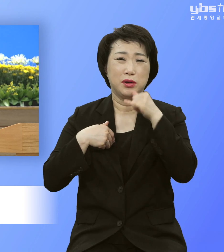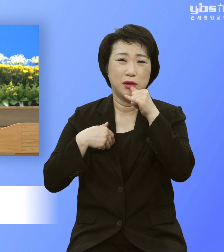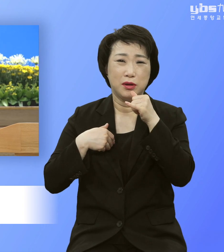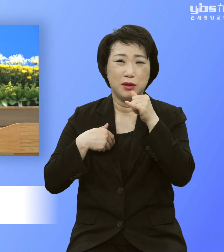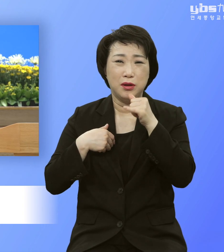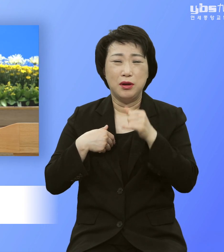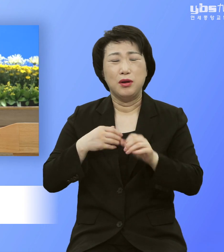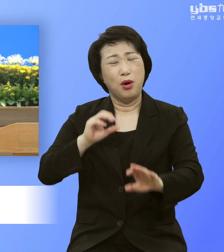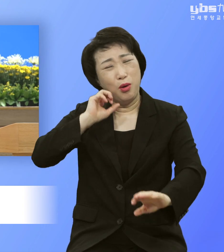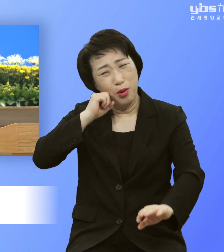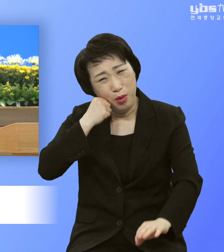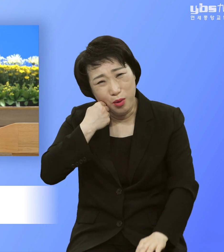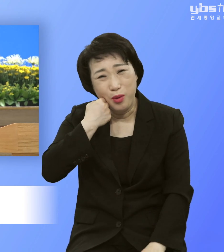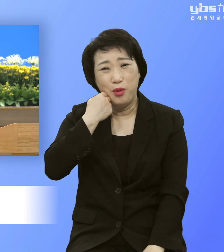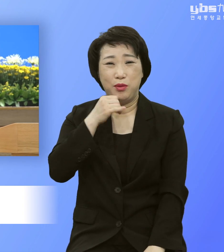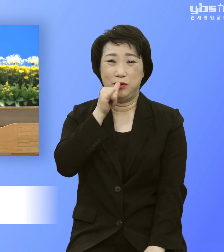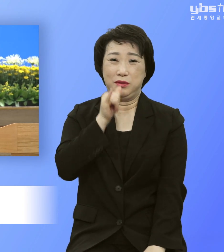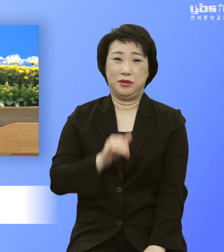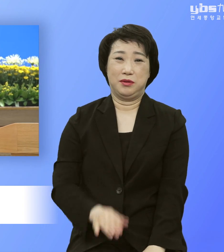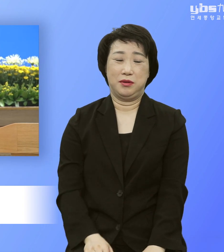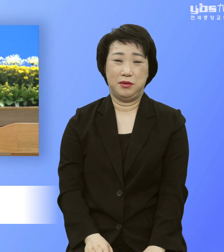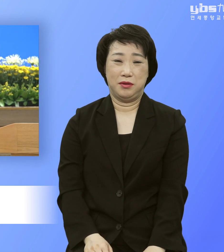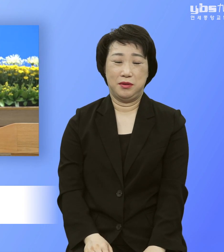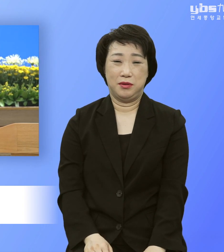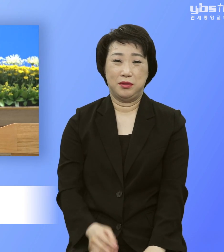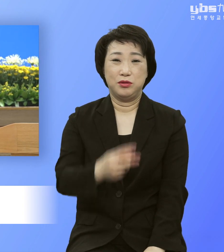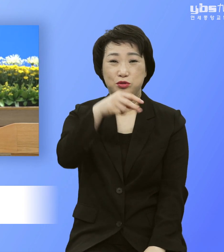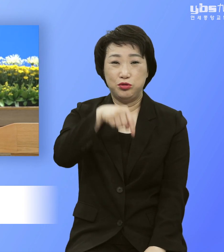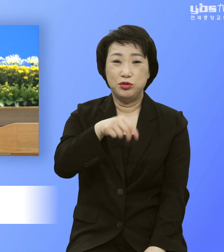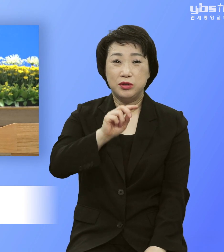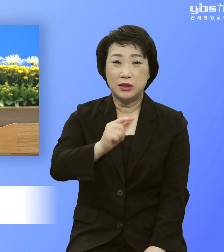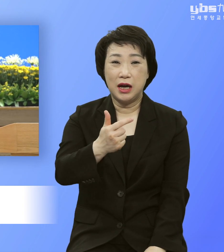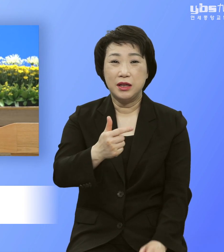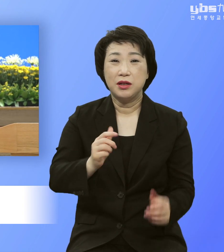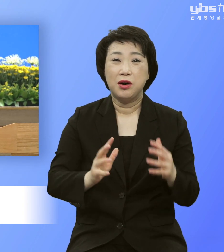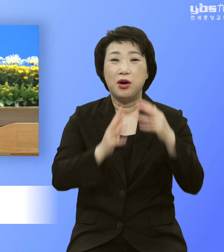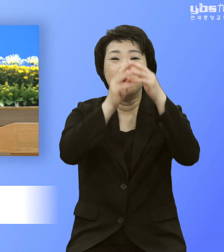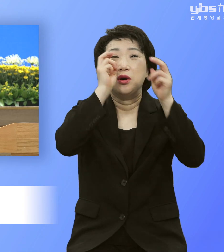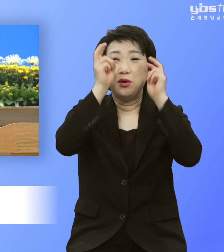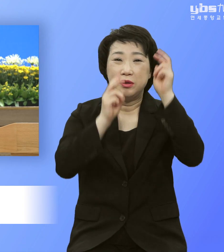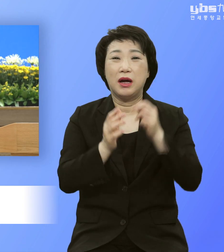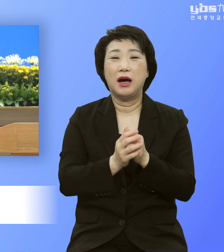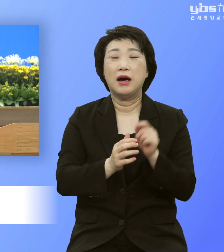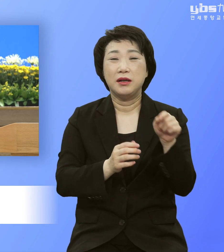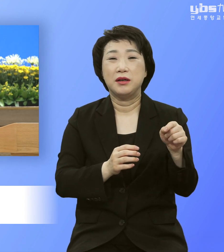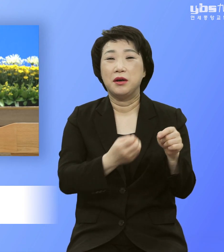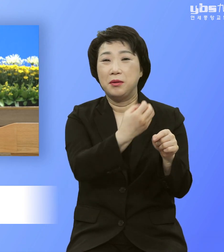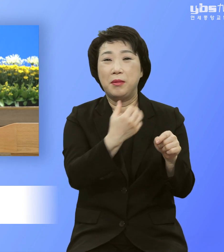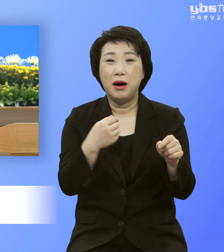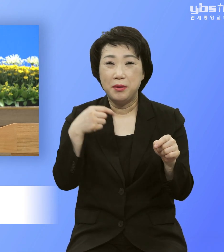굉장히 이게 어려운 거거든요. 이게 두산건설에도 하는 말이 뭐라고 하느냐.